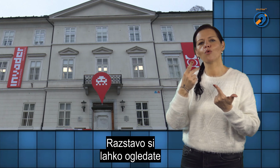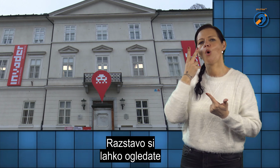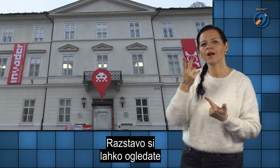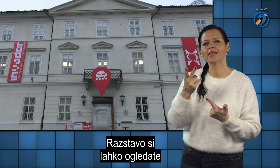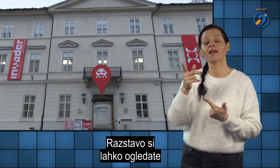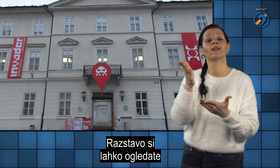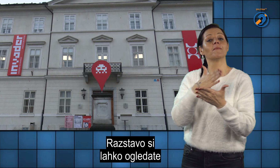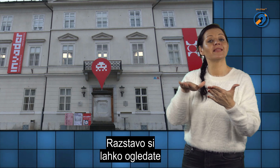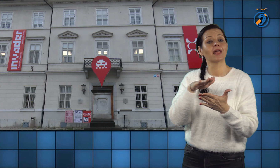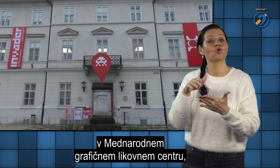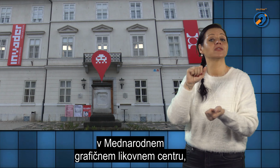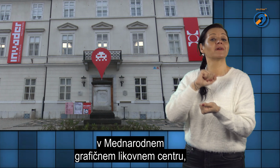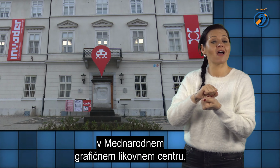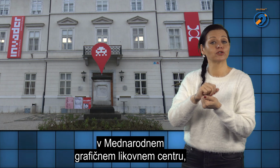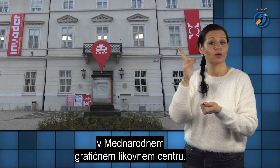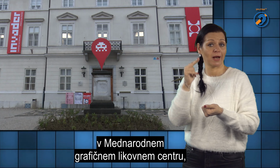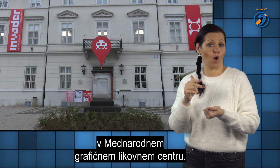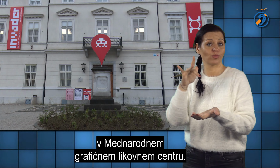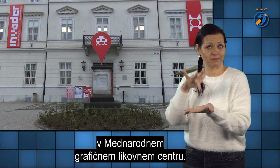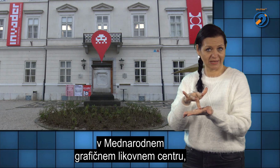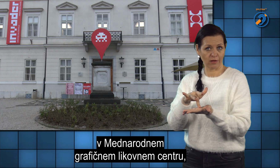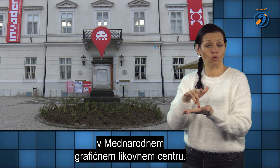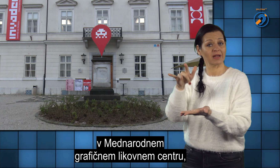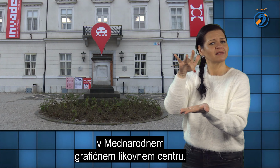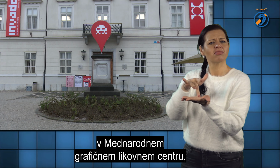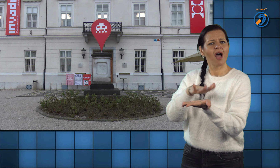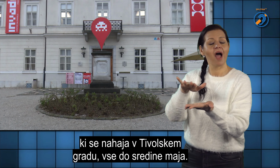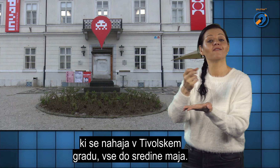Razstavo si lahko ogledate v Mednarodnem grafičnem